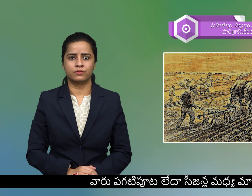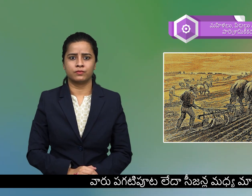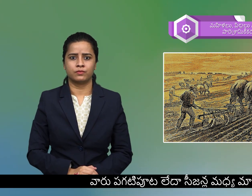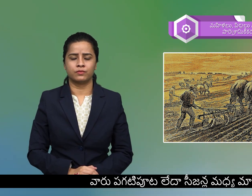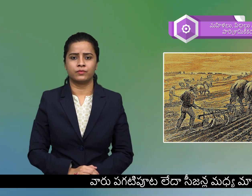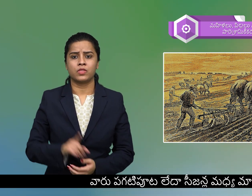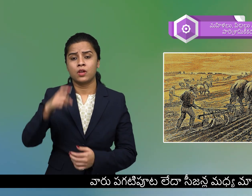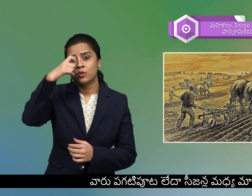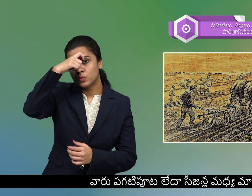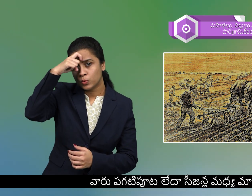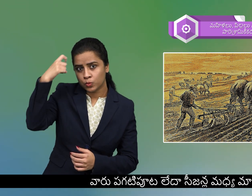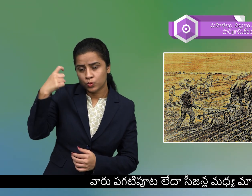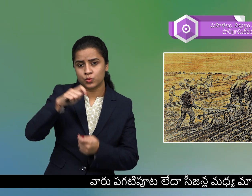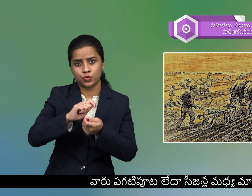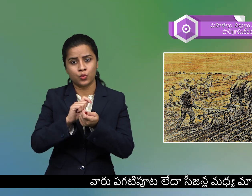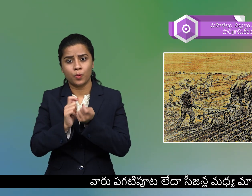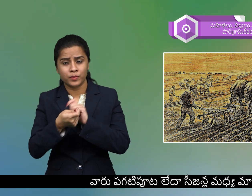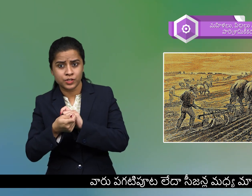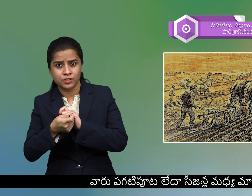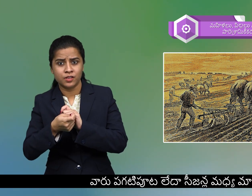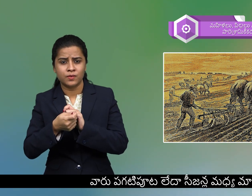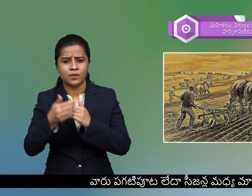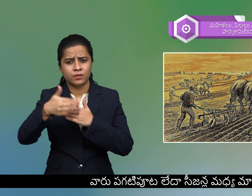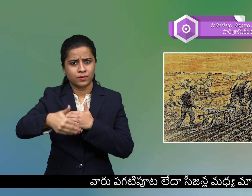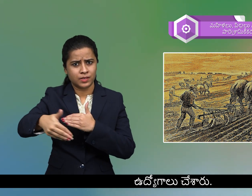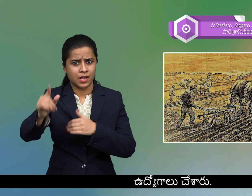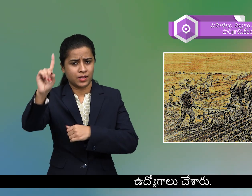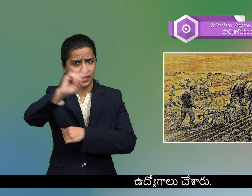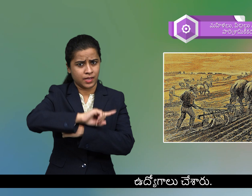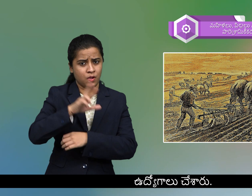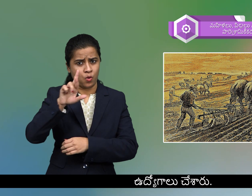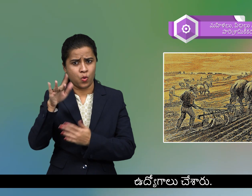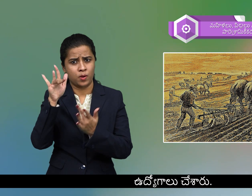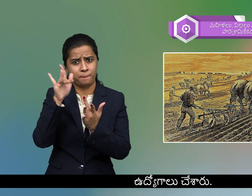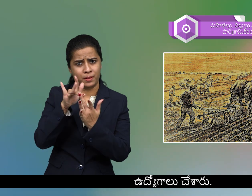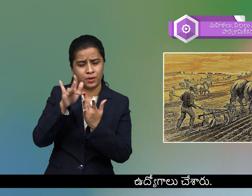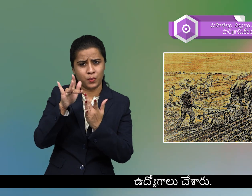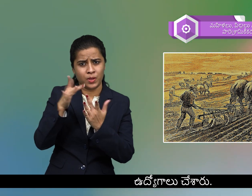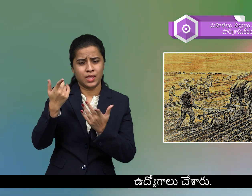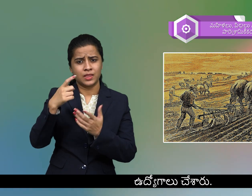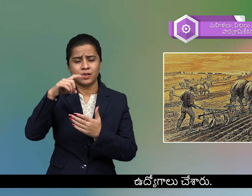వారు పగటిపూట లేదా సీజన్ల మధ్య మారే ఉద్యోగాలు చేశారు.